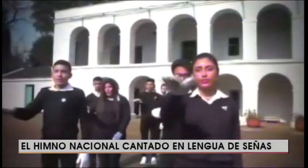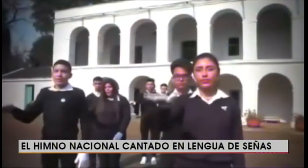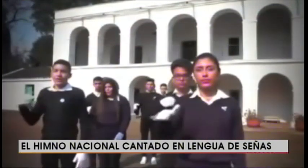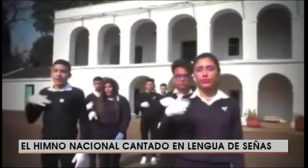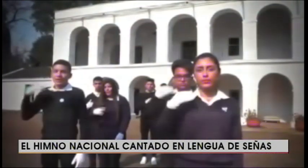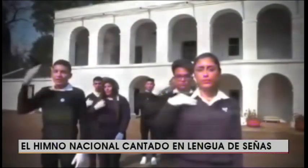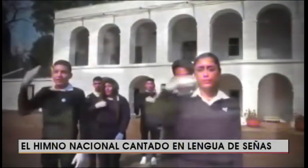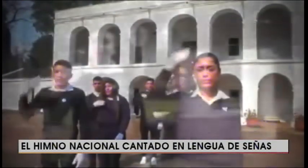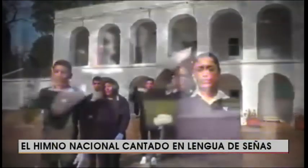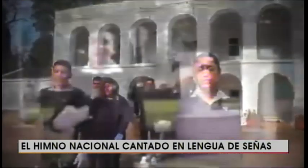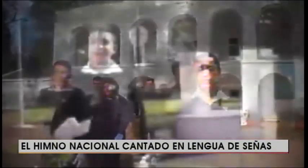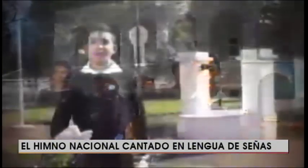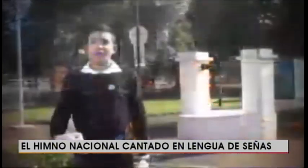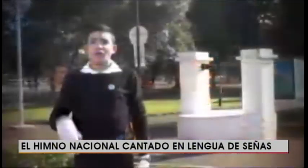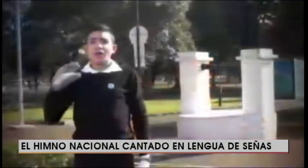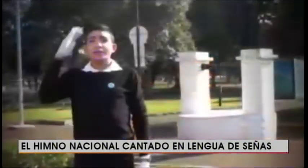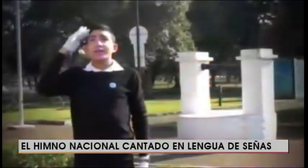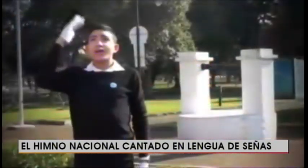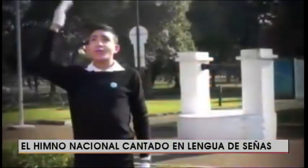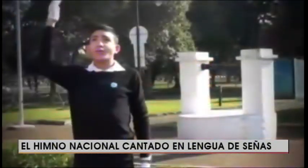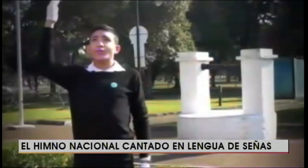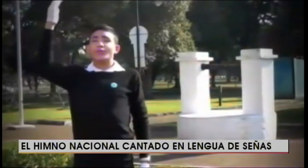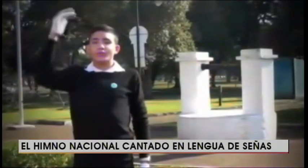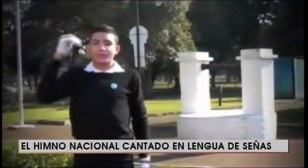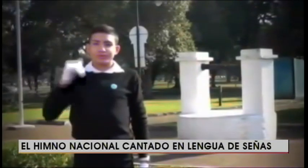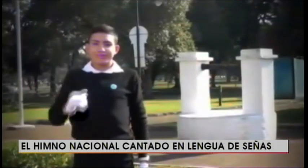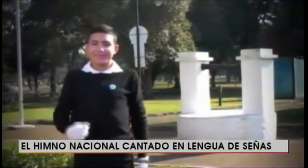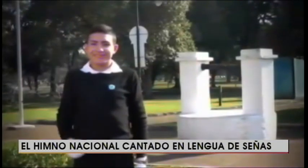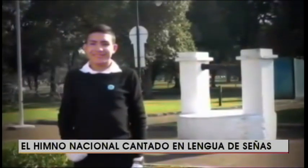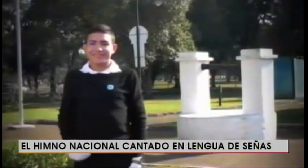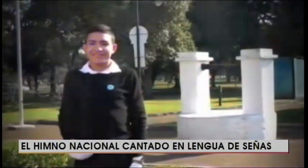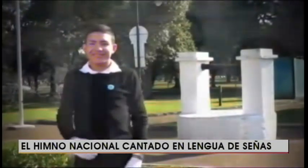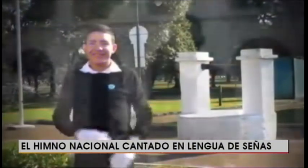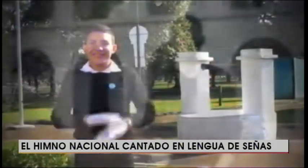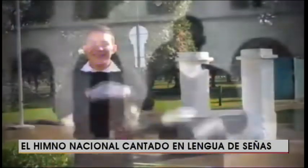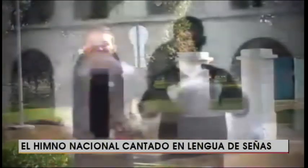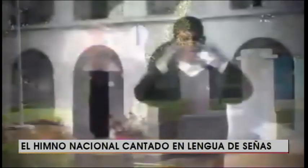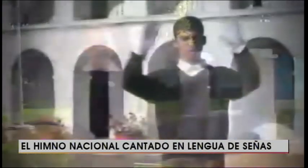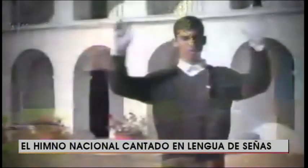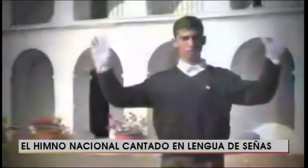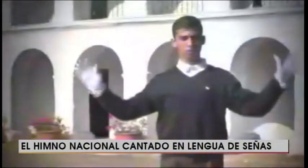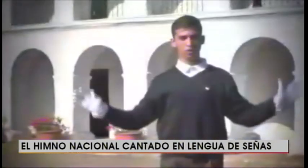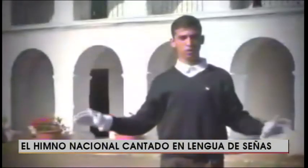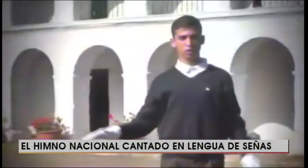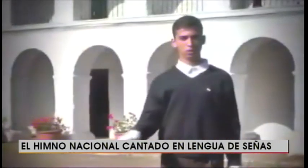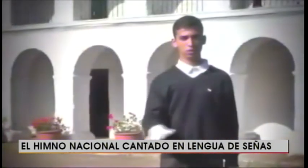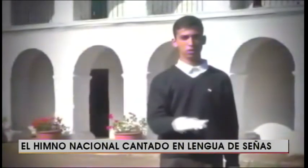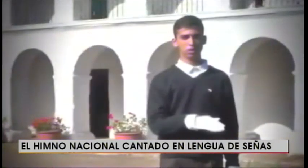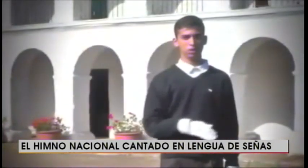argentino, salud Al gran pueblo